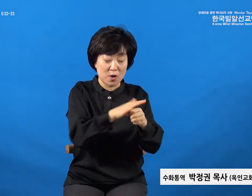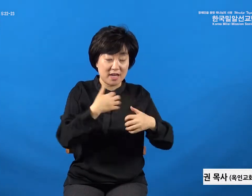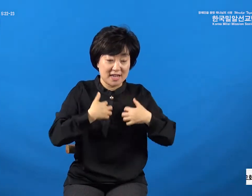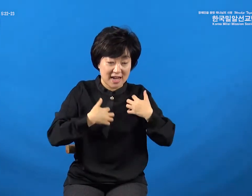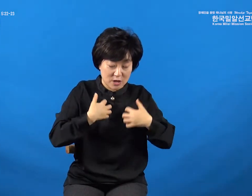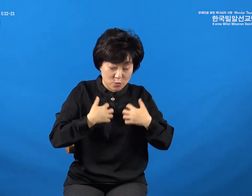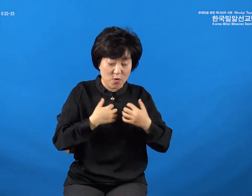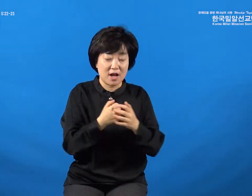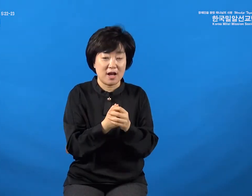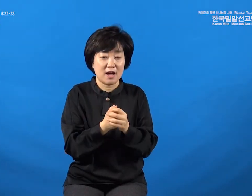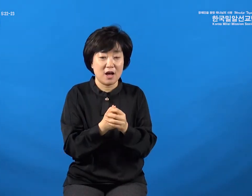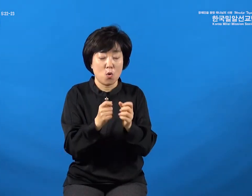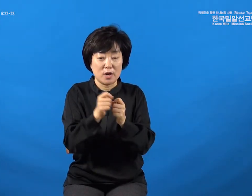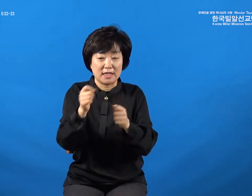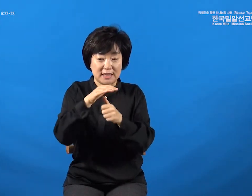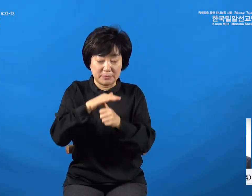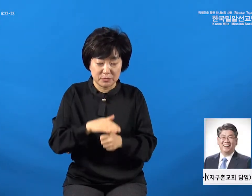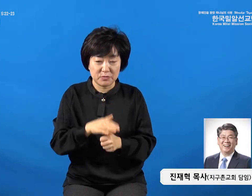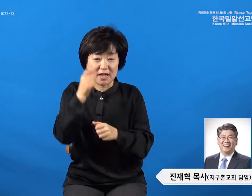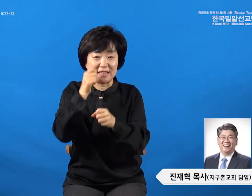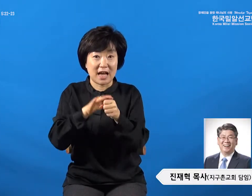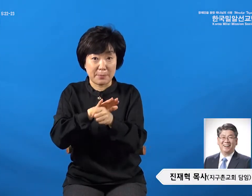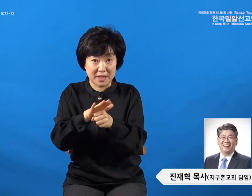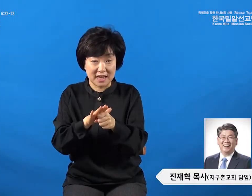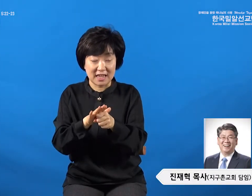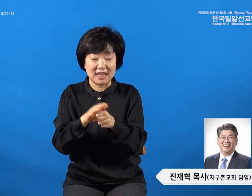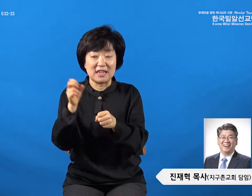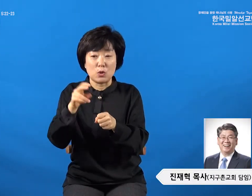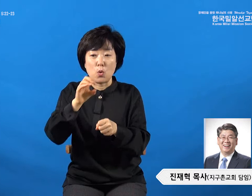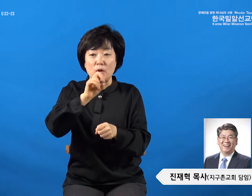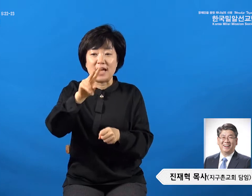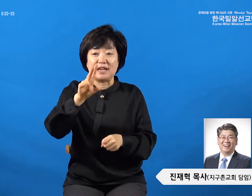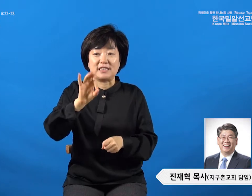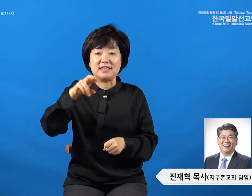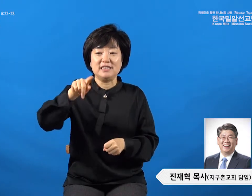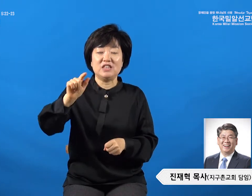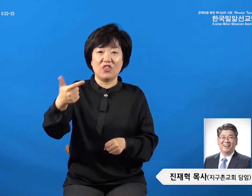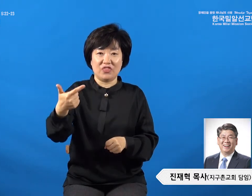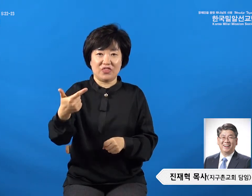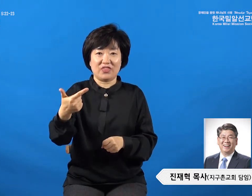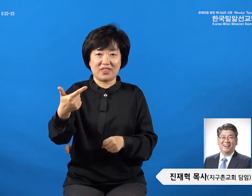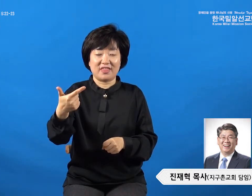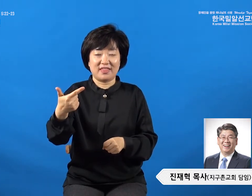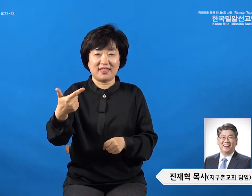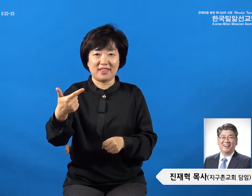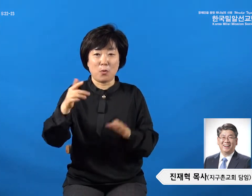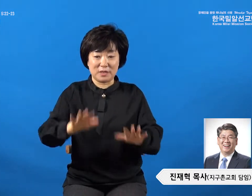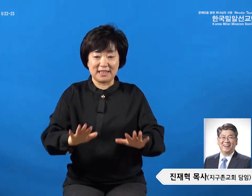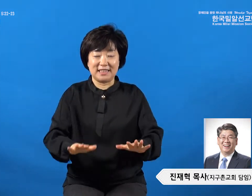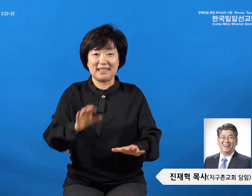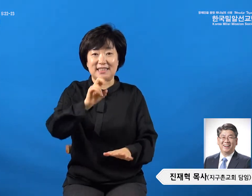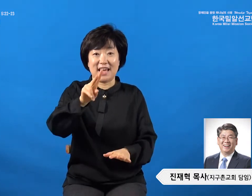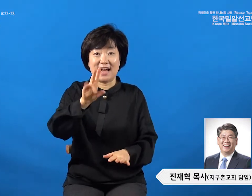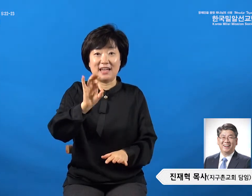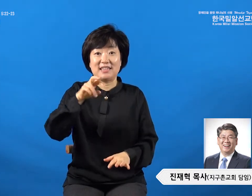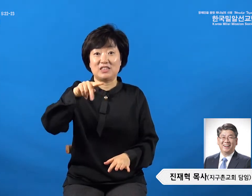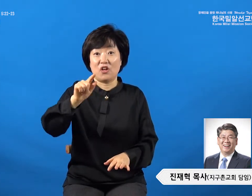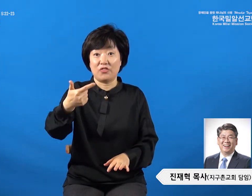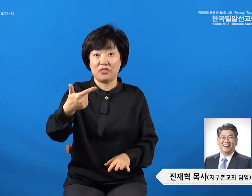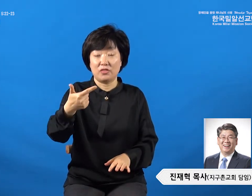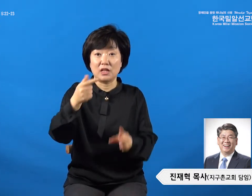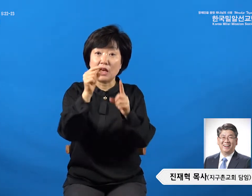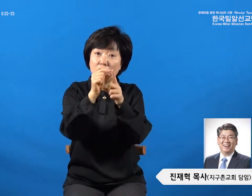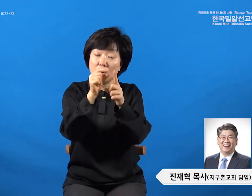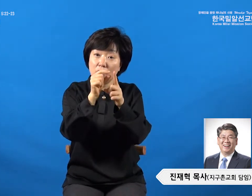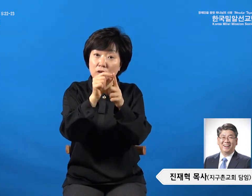오래 참음과 자비, 그리고 오늘 양선입니다. 이 양선,